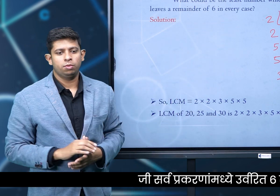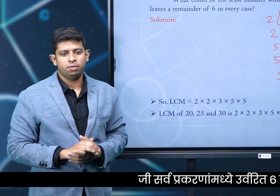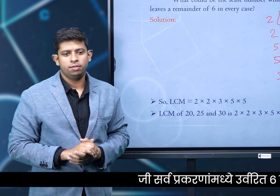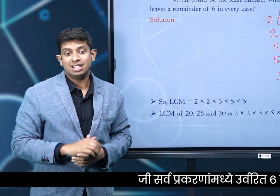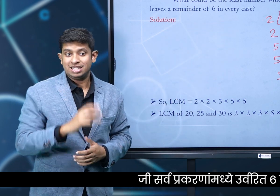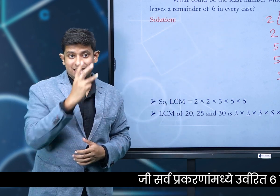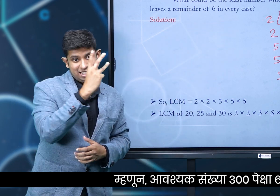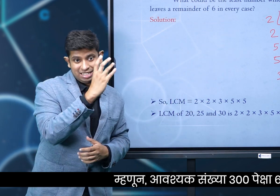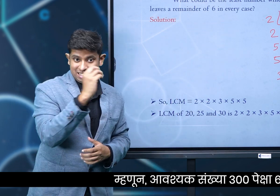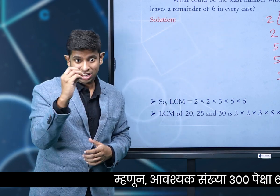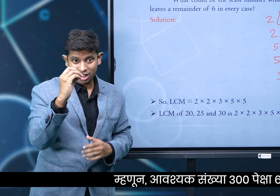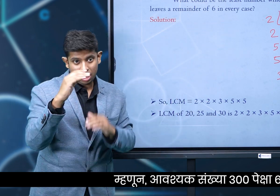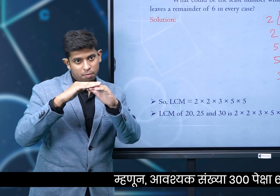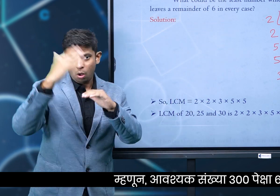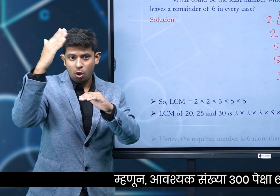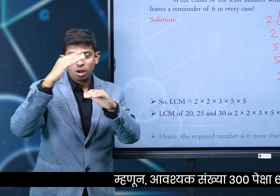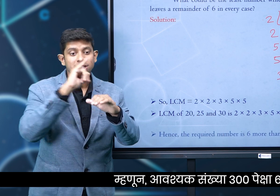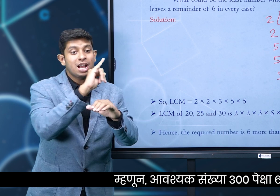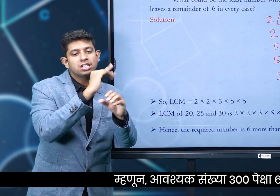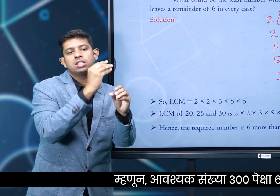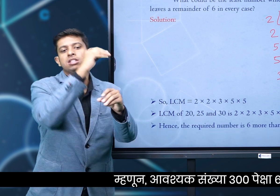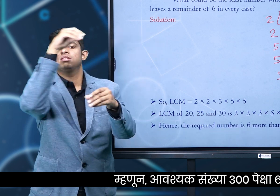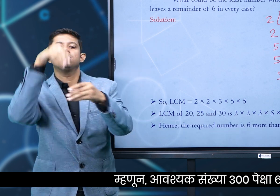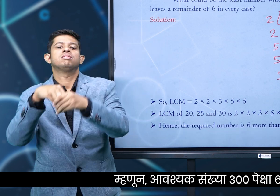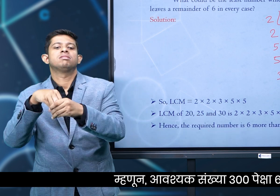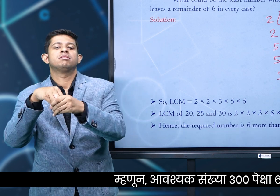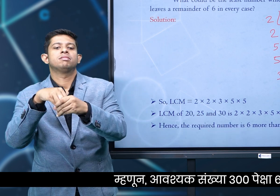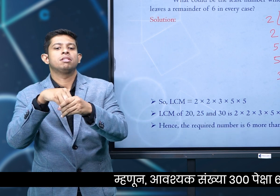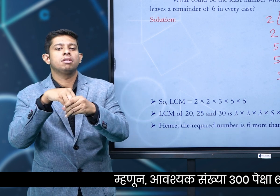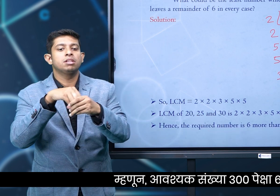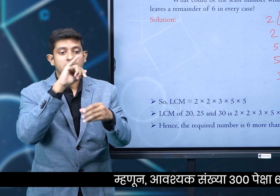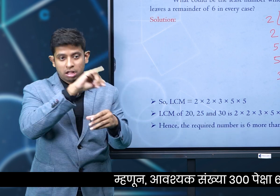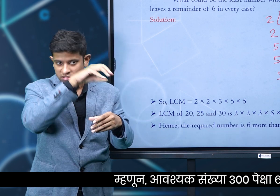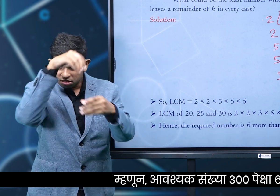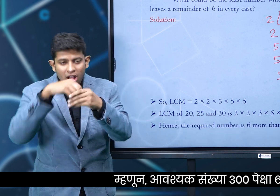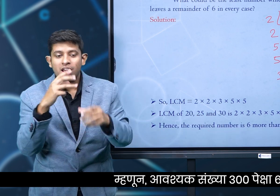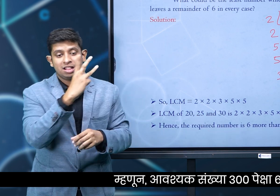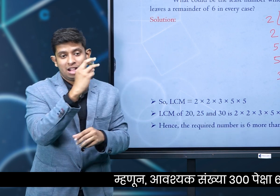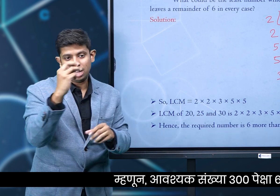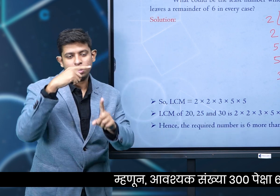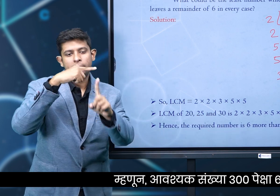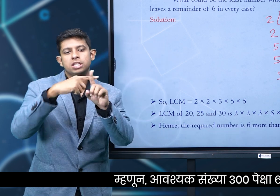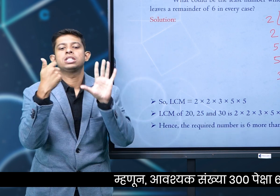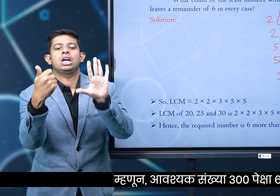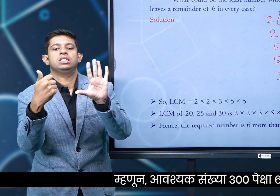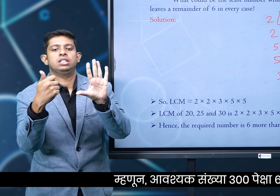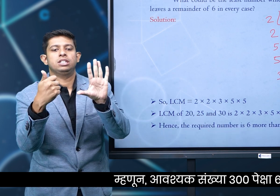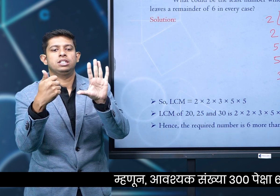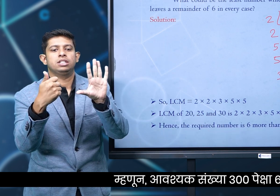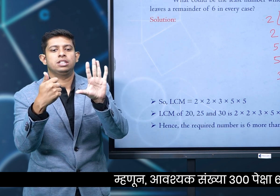राहील. म्हणून आवश्यक संख्या 300 पेक्षा 6 जास्त आहे.